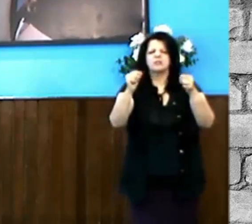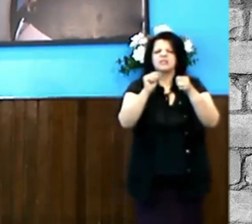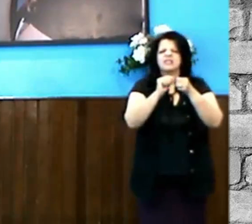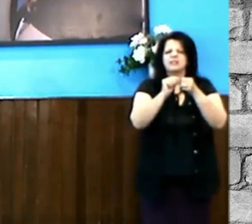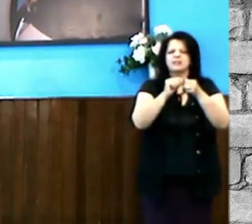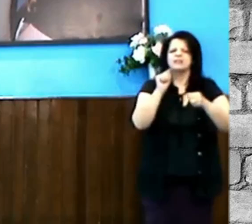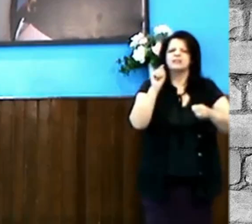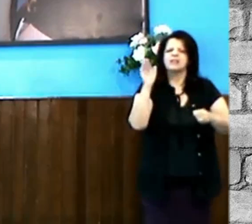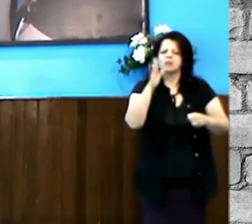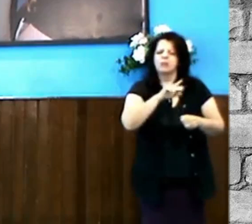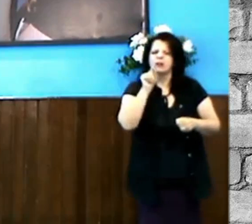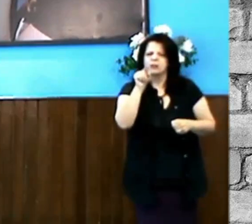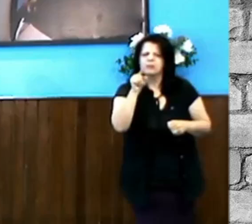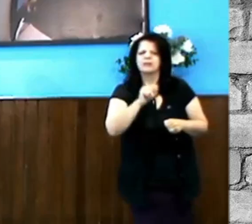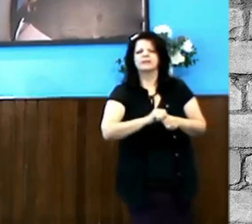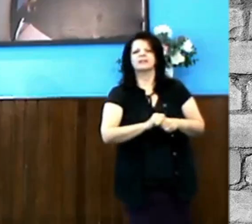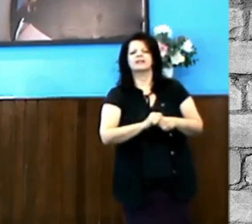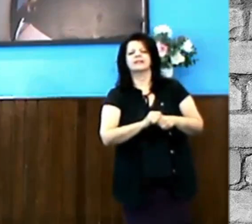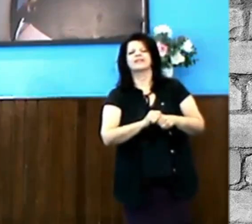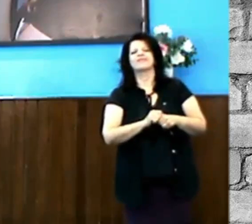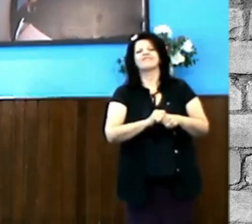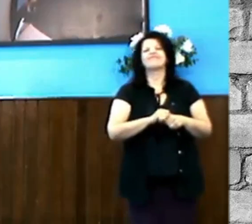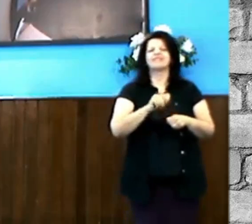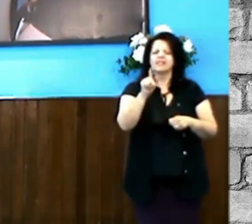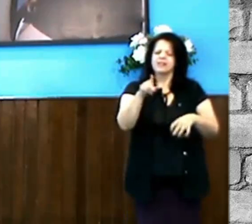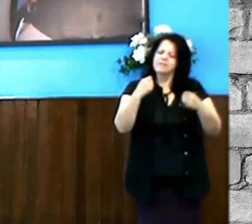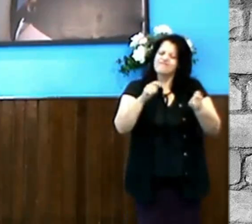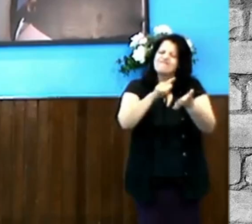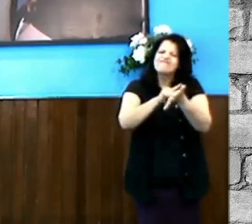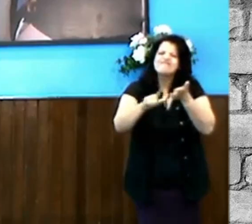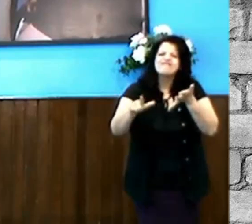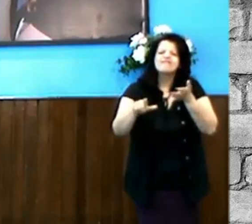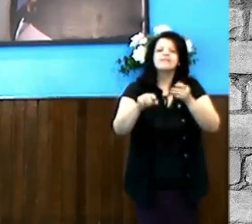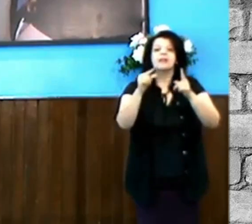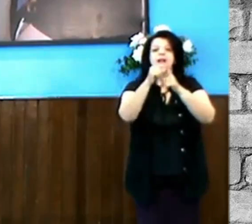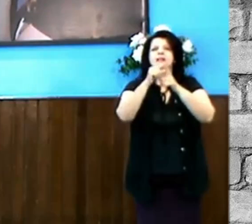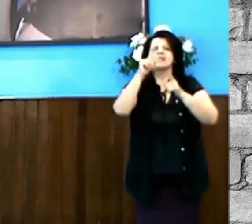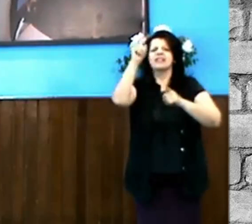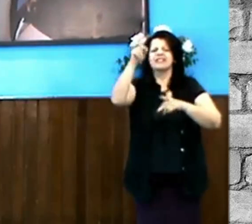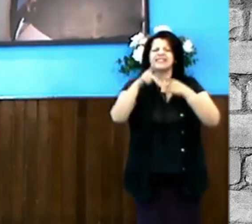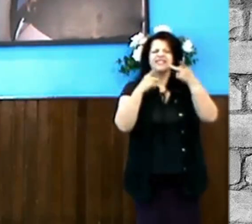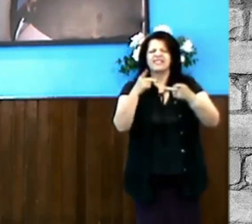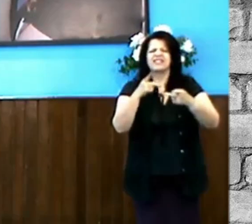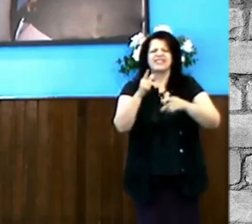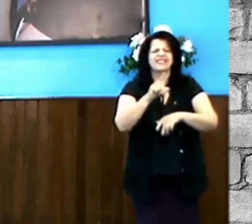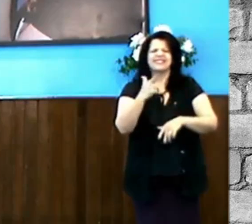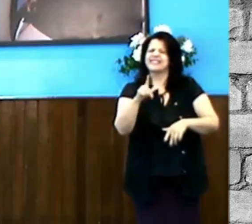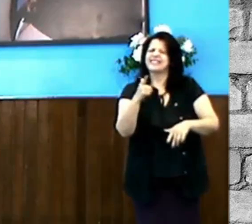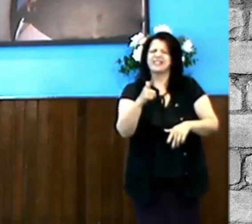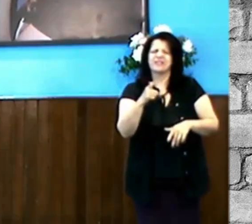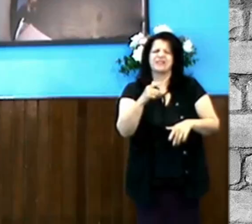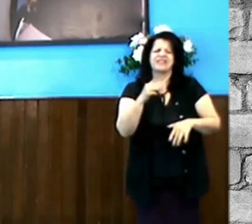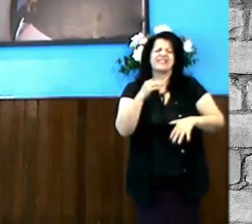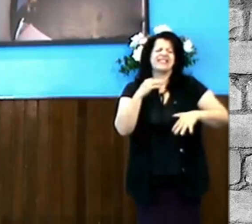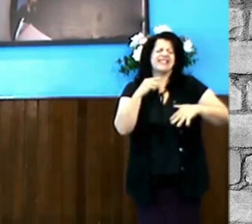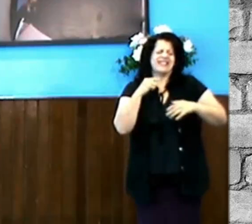verdade, e se você nutre isso no seu coração, Deus precisa te limpar. A Bíblia diz: não haja alguma raiz de amargura que